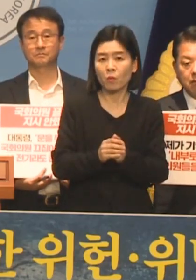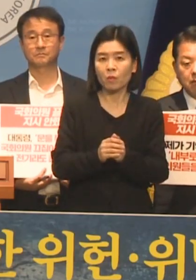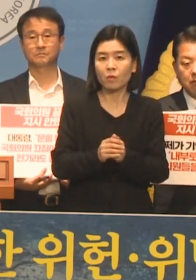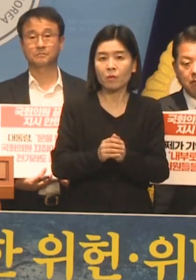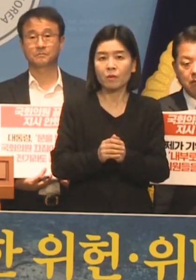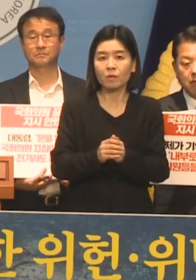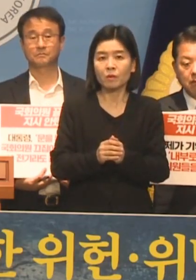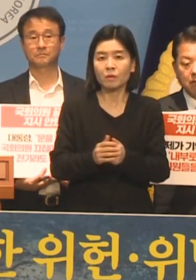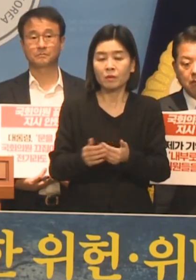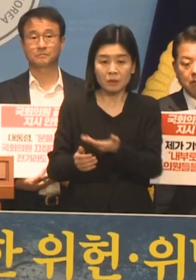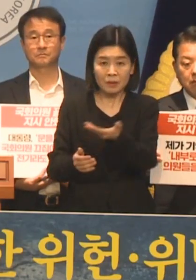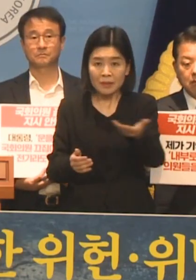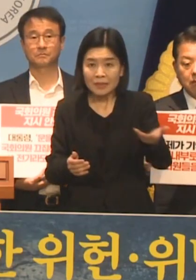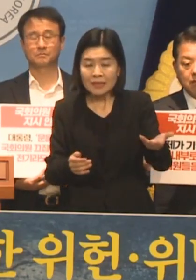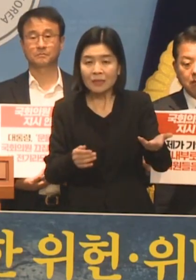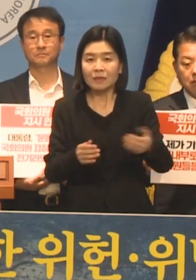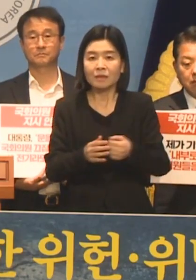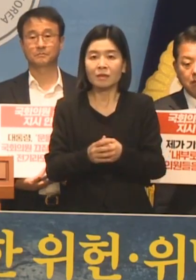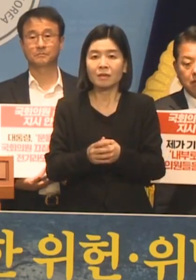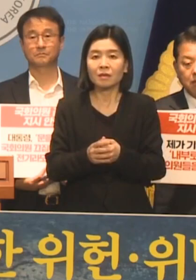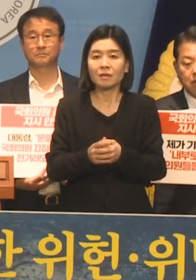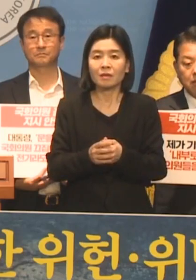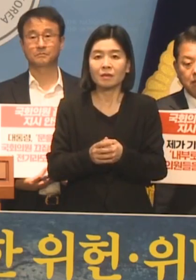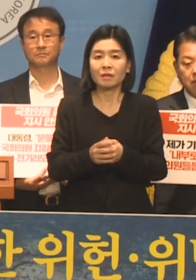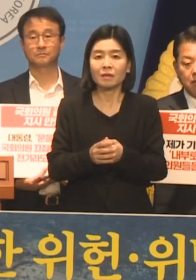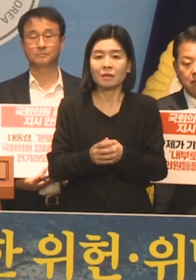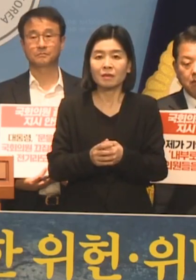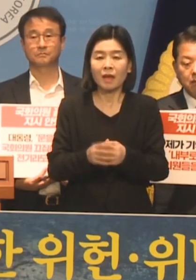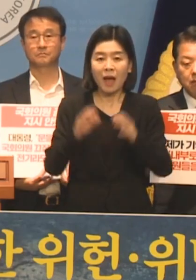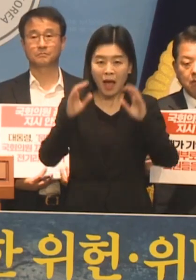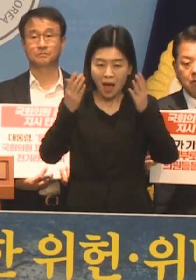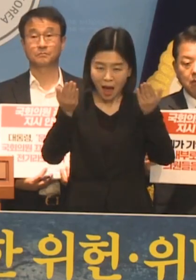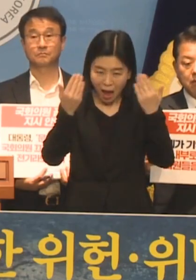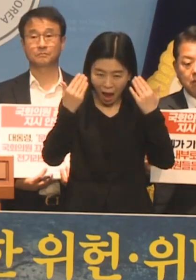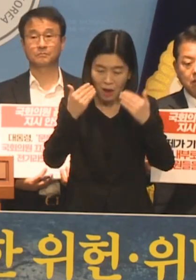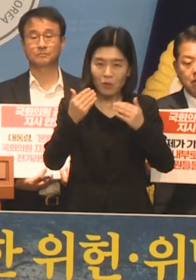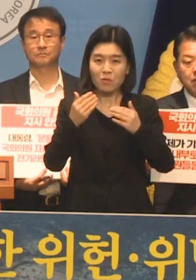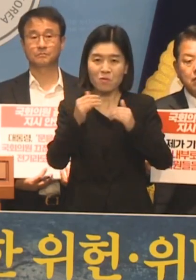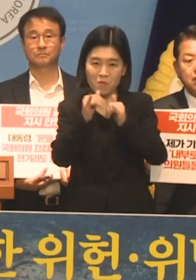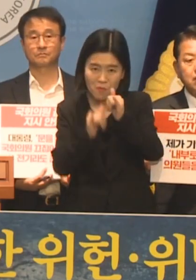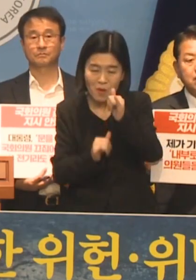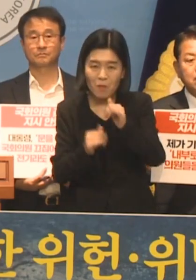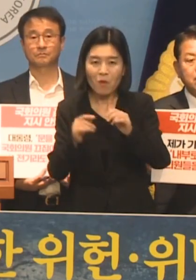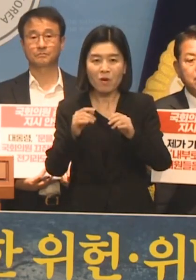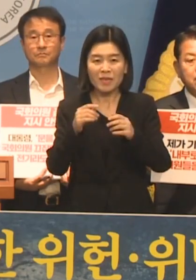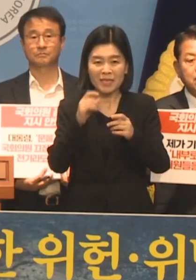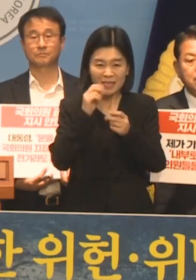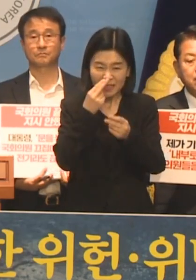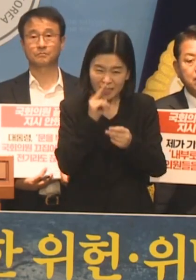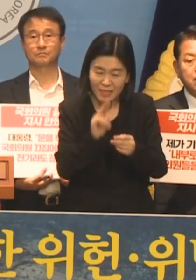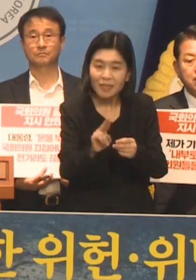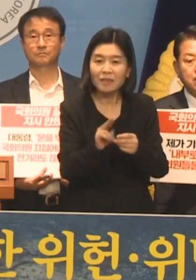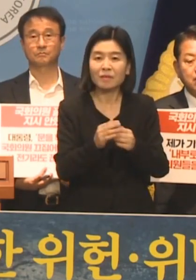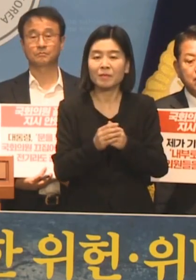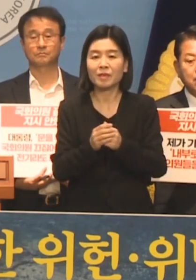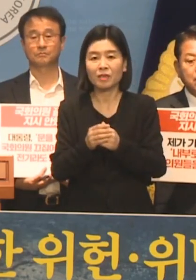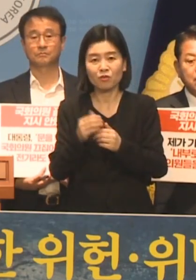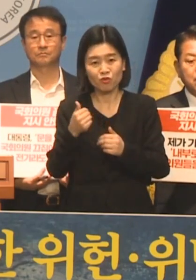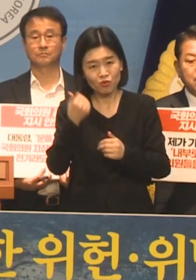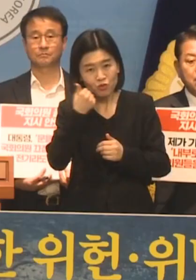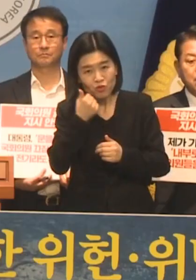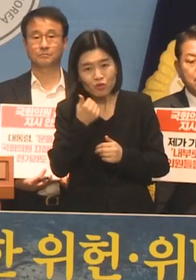당신들의 탄탄한 항맥, 인맥 또는 카르텔입니까?